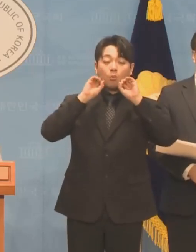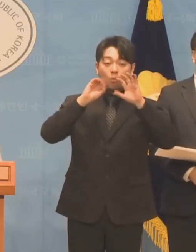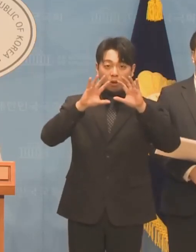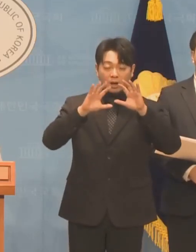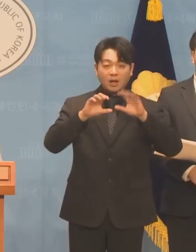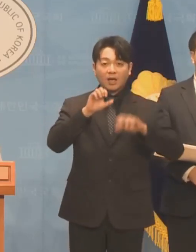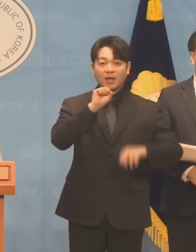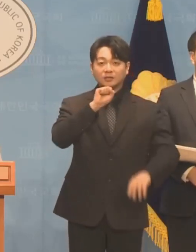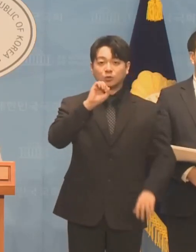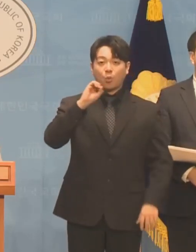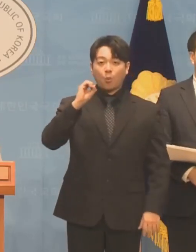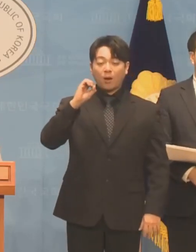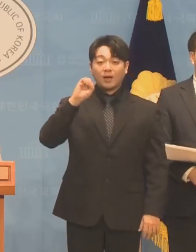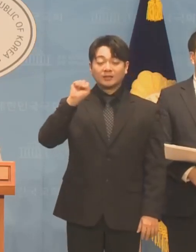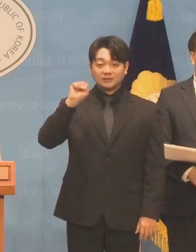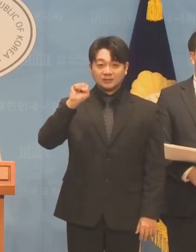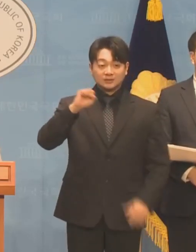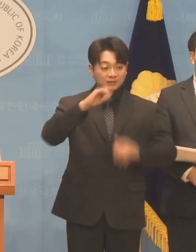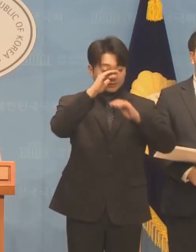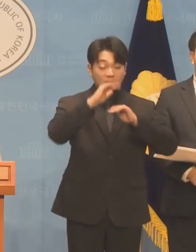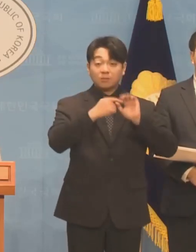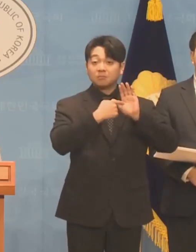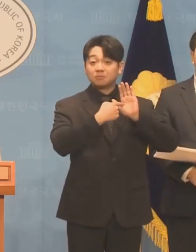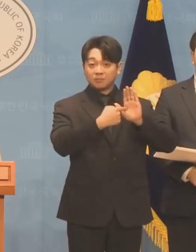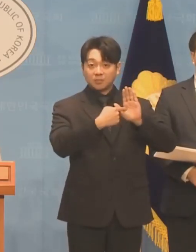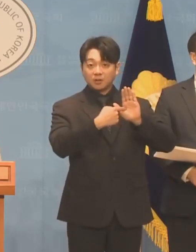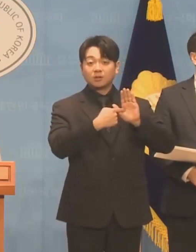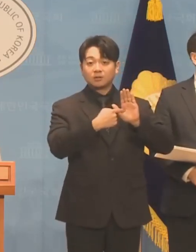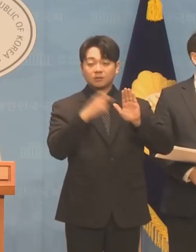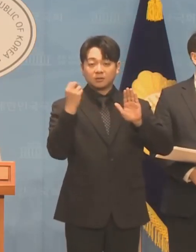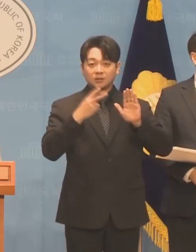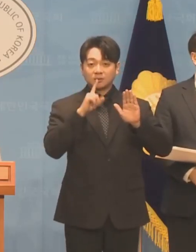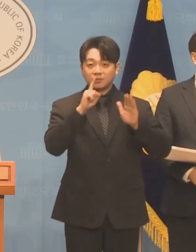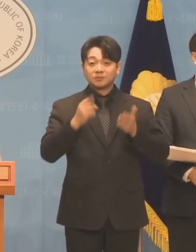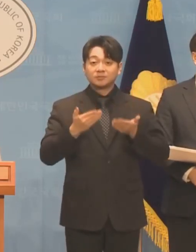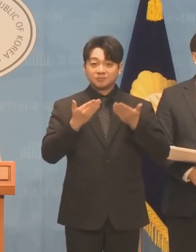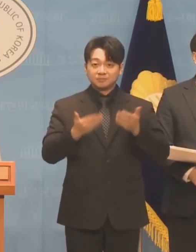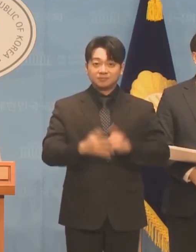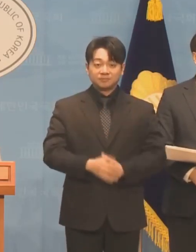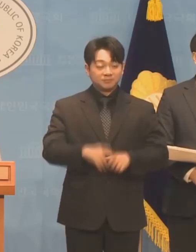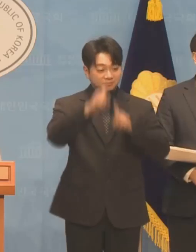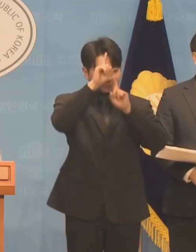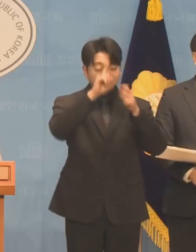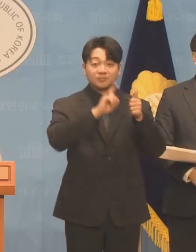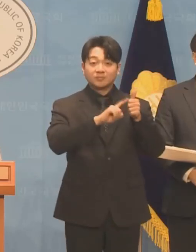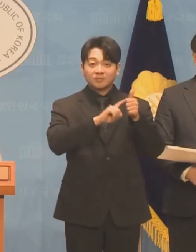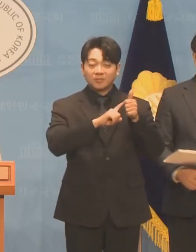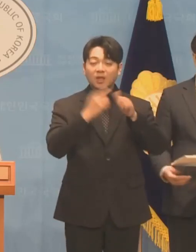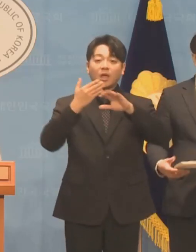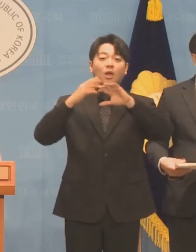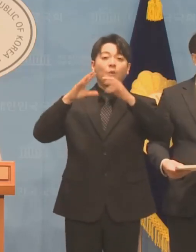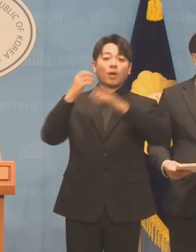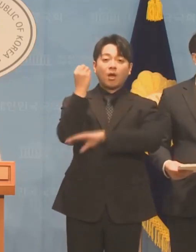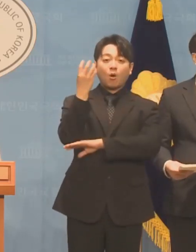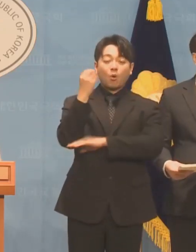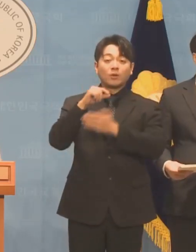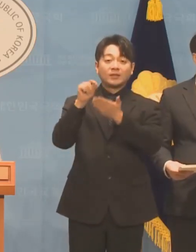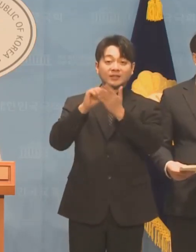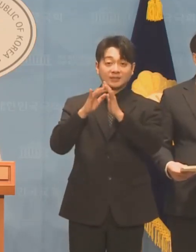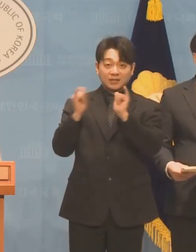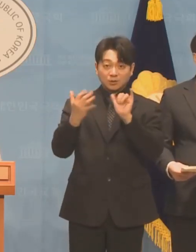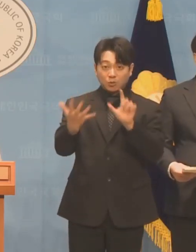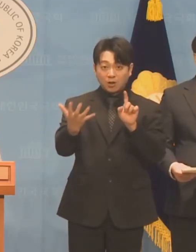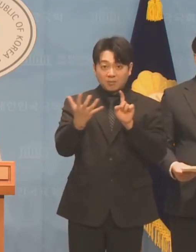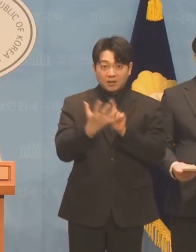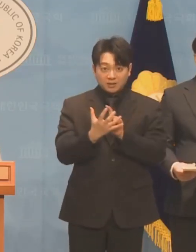지난 1월 8일 날 이재명 대표가 준공 특파원들을 비롯한 한국 주재 외신 기자들과 비공개 모임을 갖고 대규모